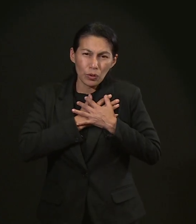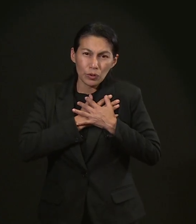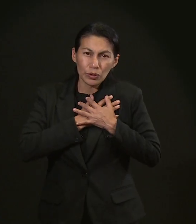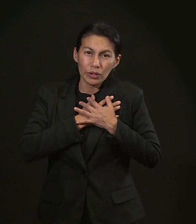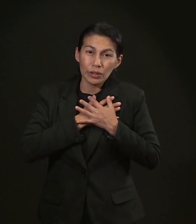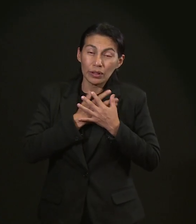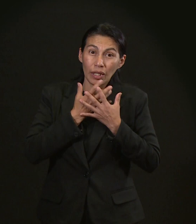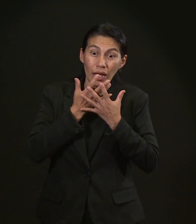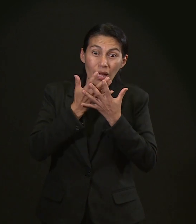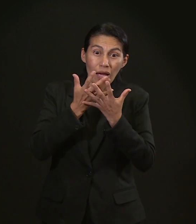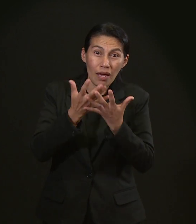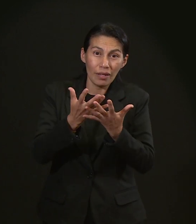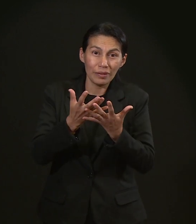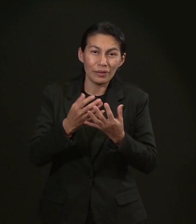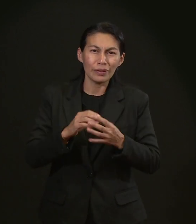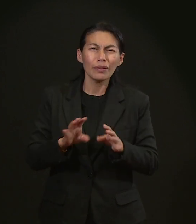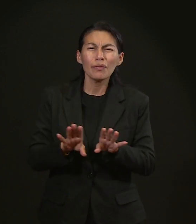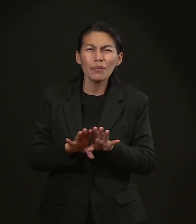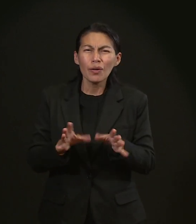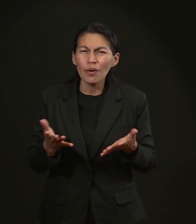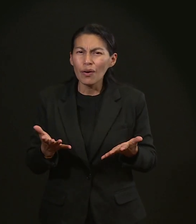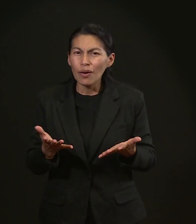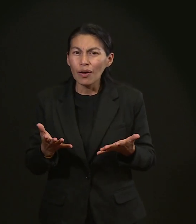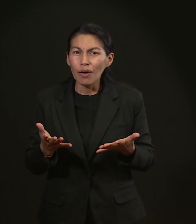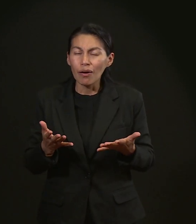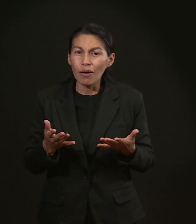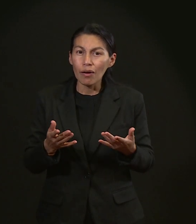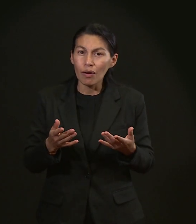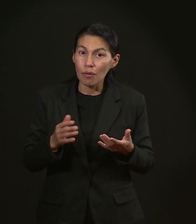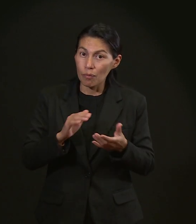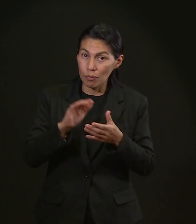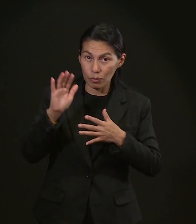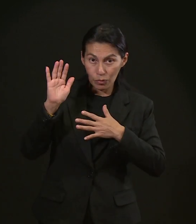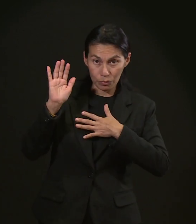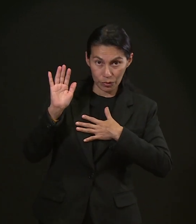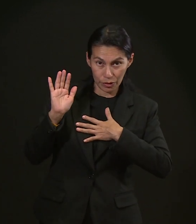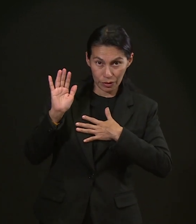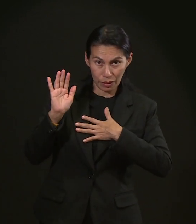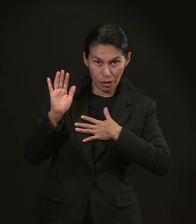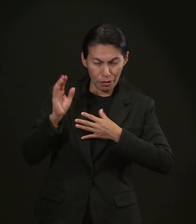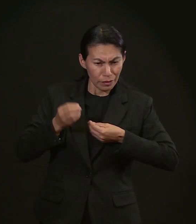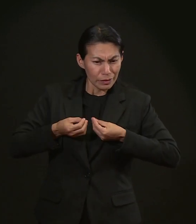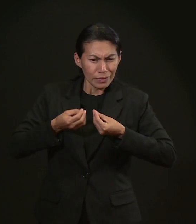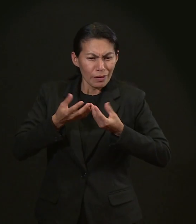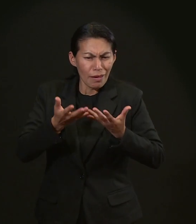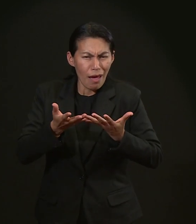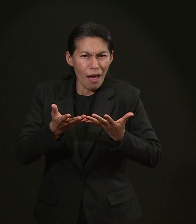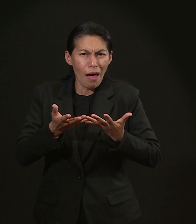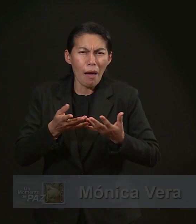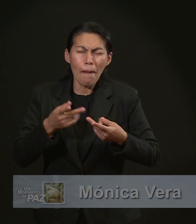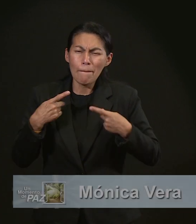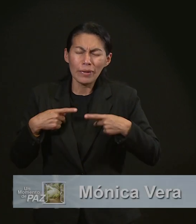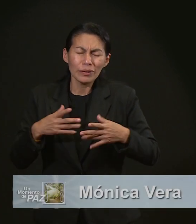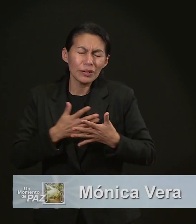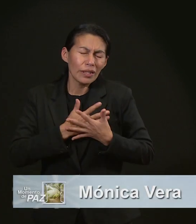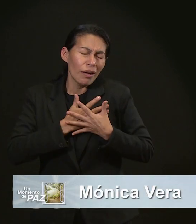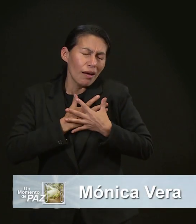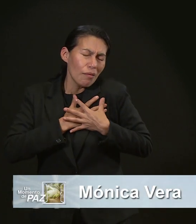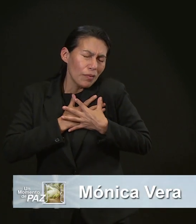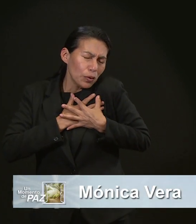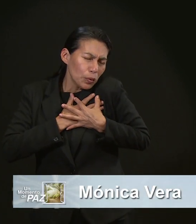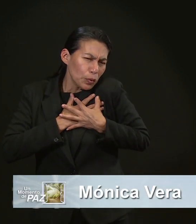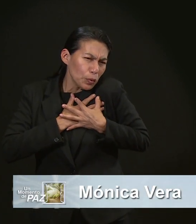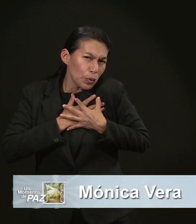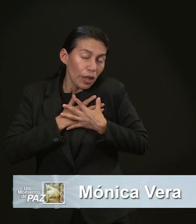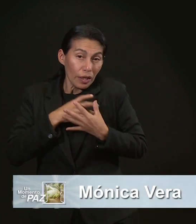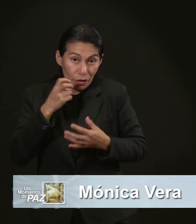el amor se expresa a través de un compromiso dadivoso de otorgar a la persona